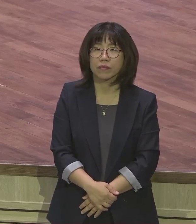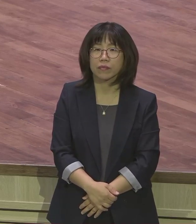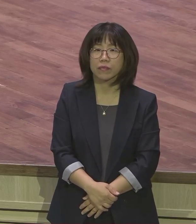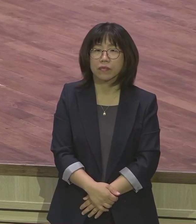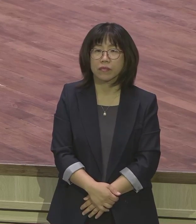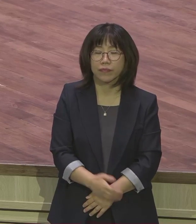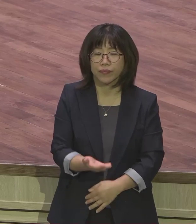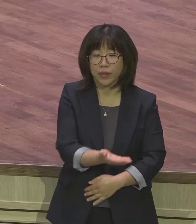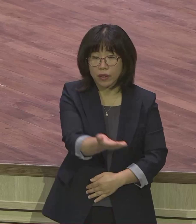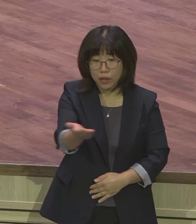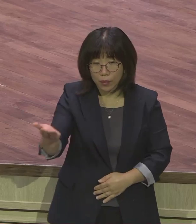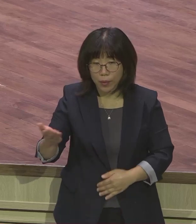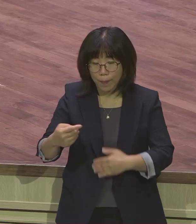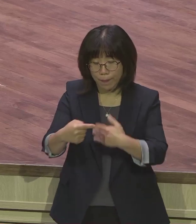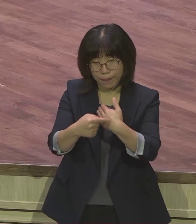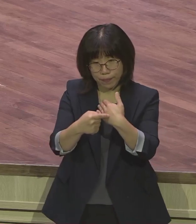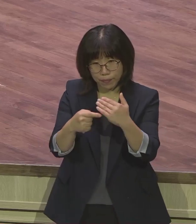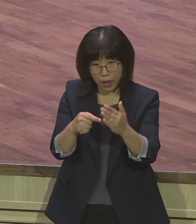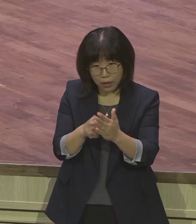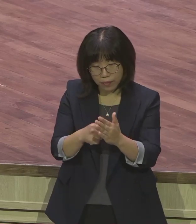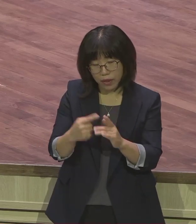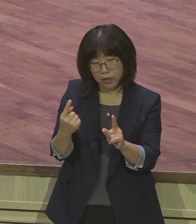다 여러분이 마음속에